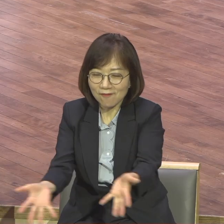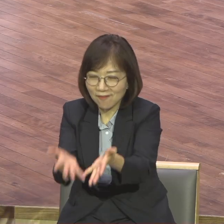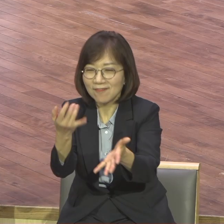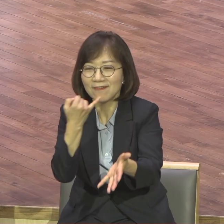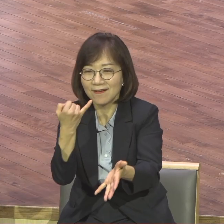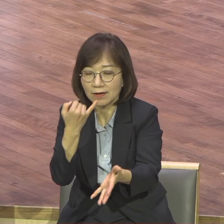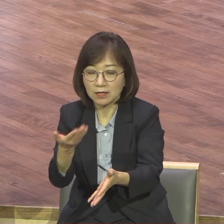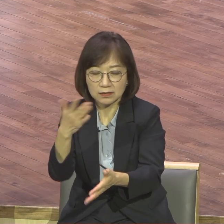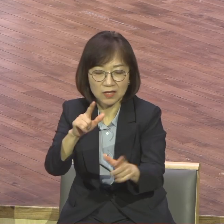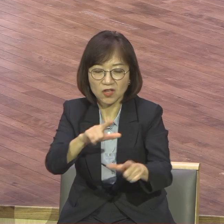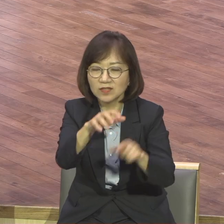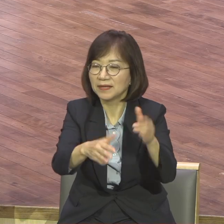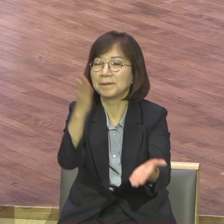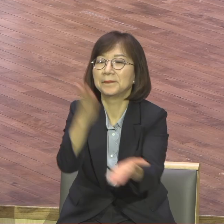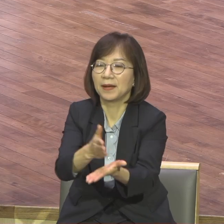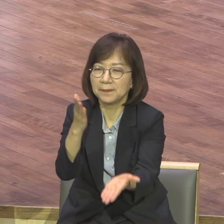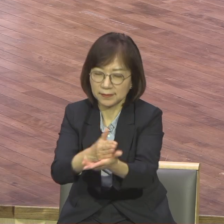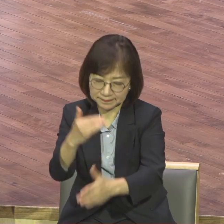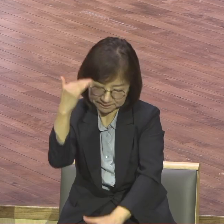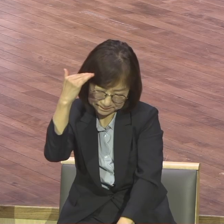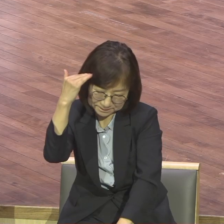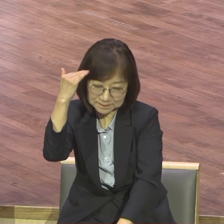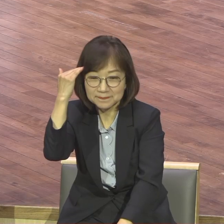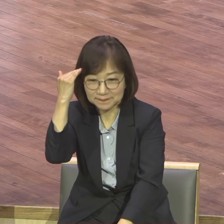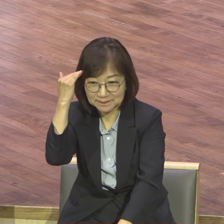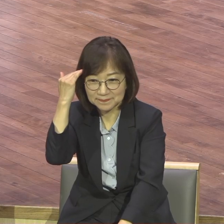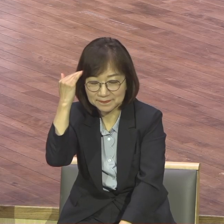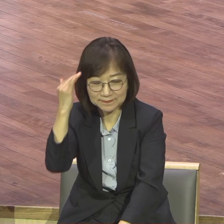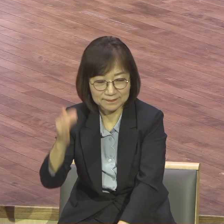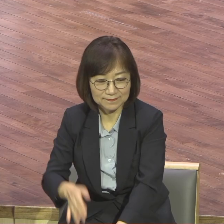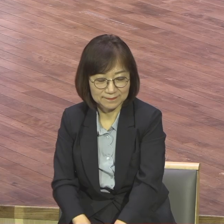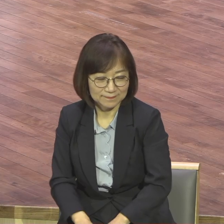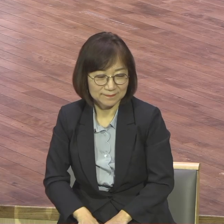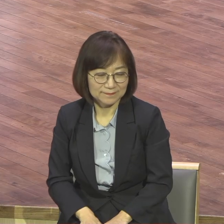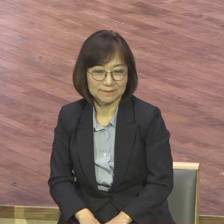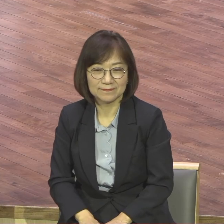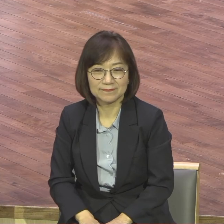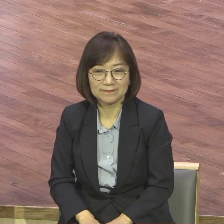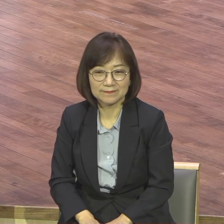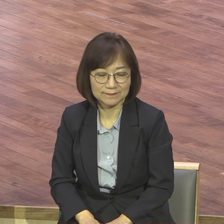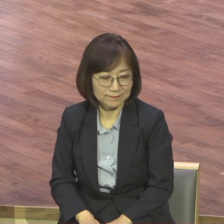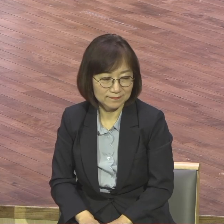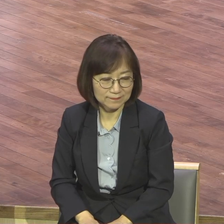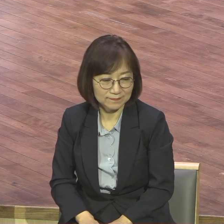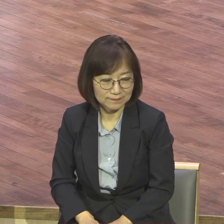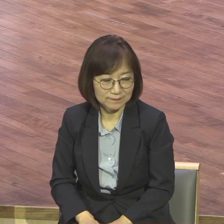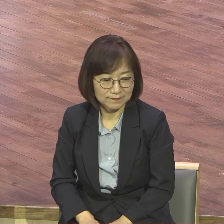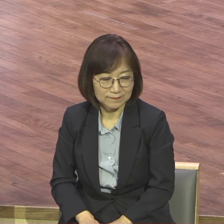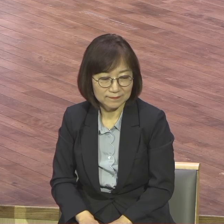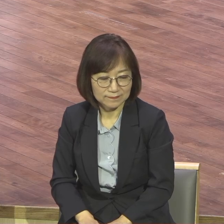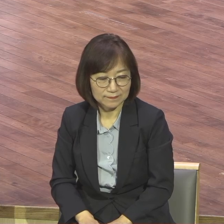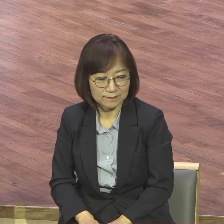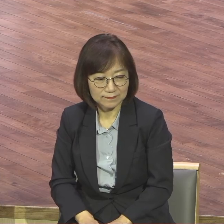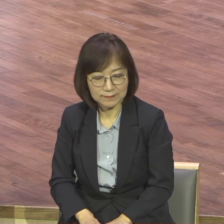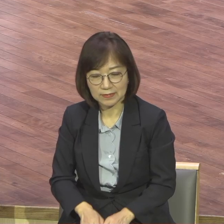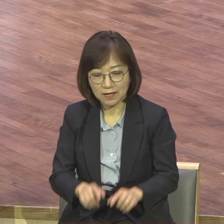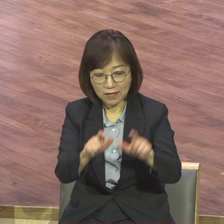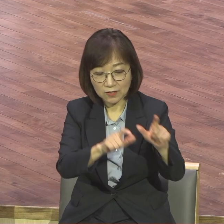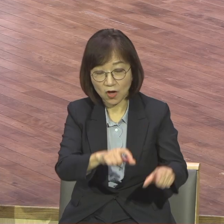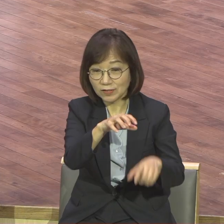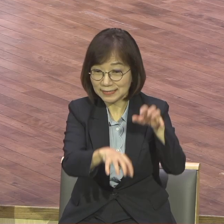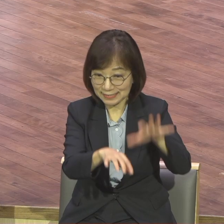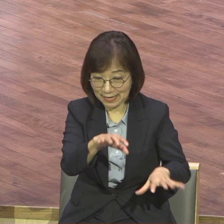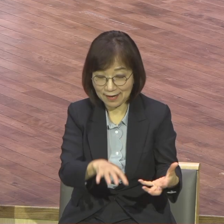느껴지거든요. 여기에서 인생 터닝 포인트 확 일어납니다. 현장 가진 사람이 찬양 부르는